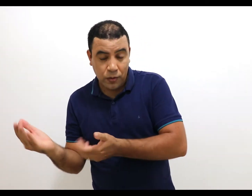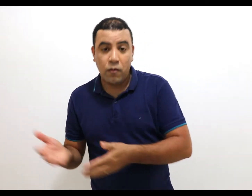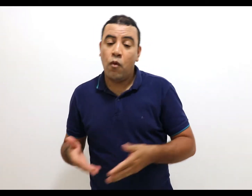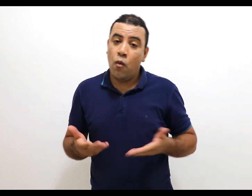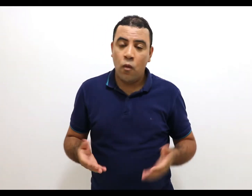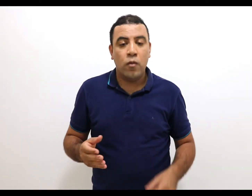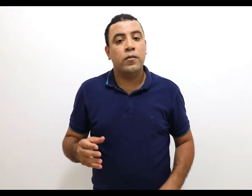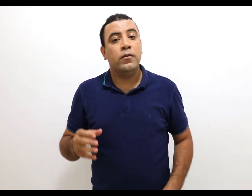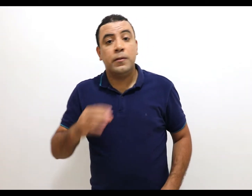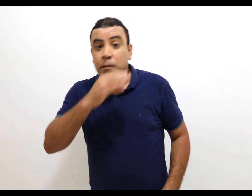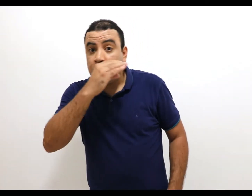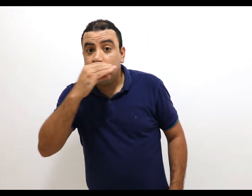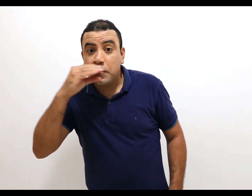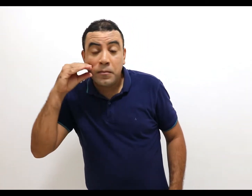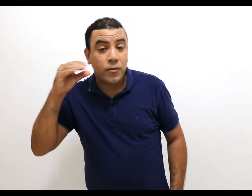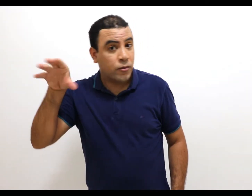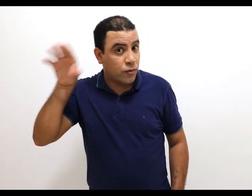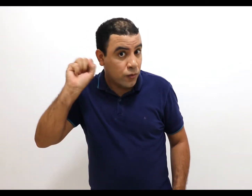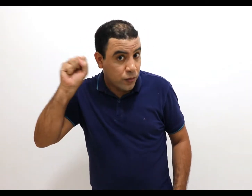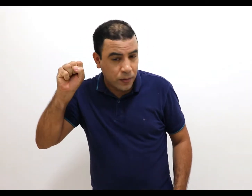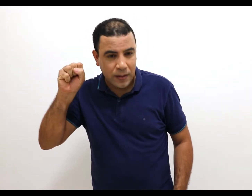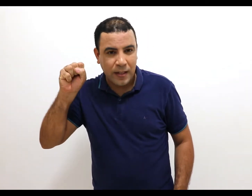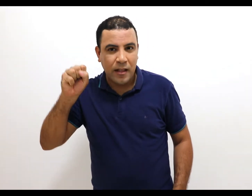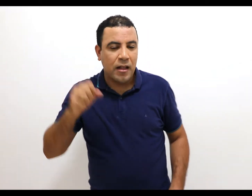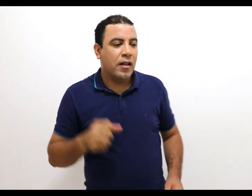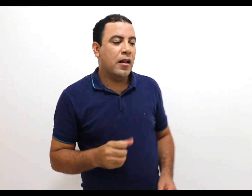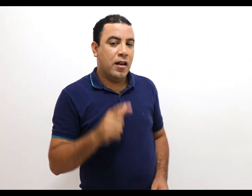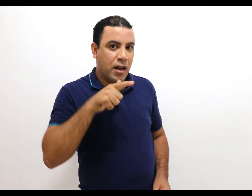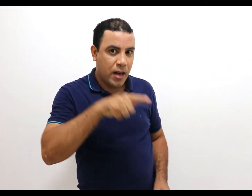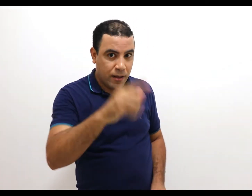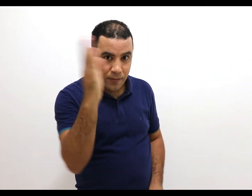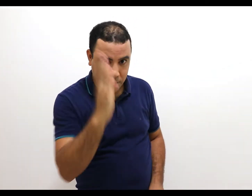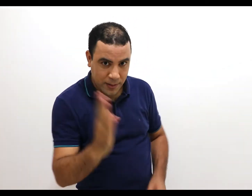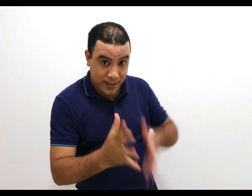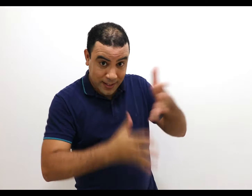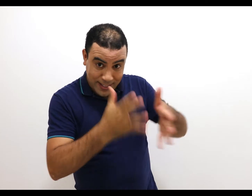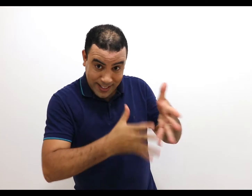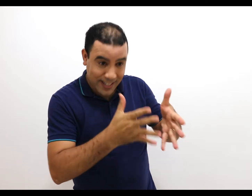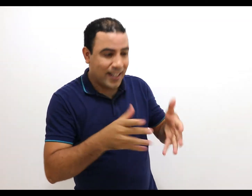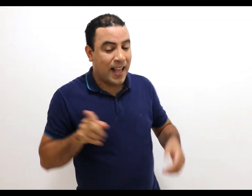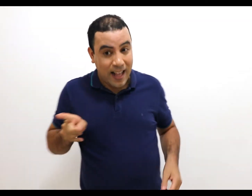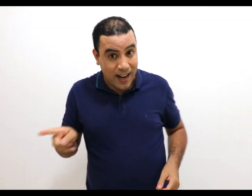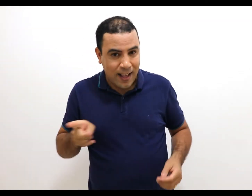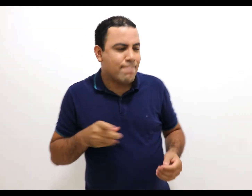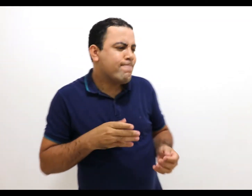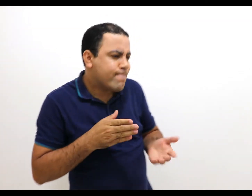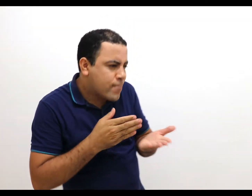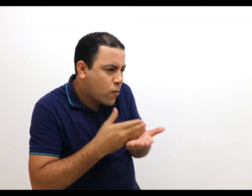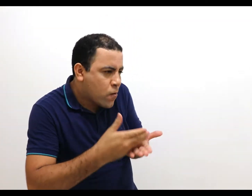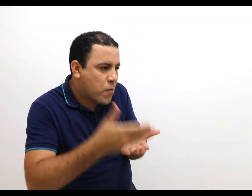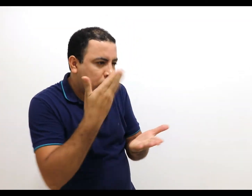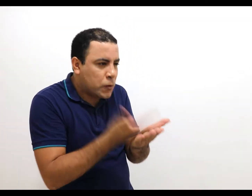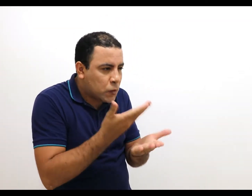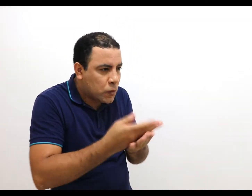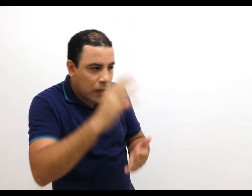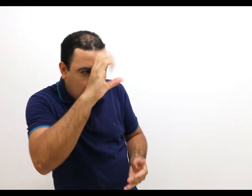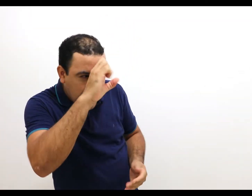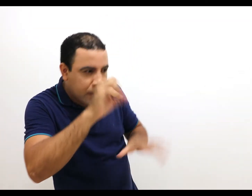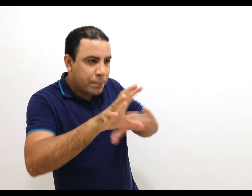Para jovens e adultos ouvintes que começam a estudar a língua brasileira de sinais ou que sentem a